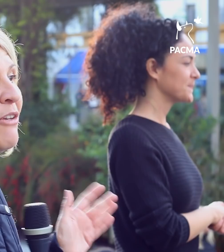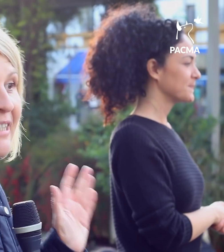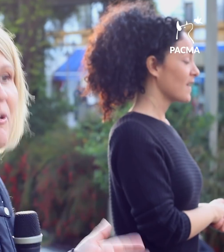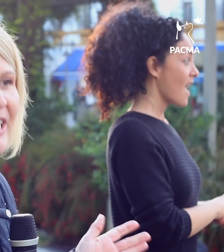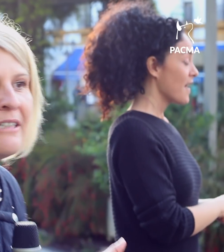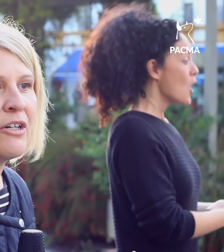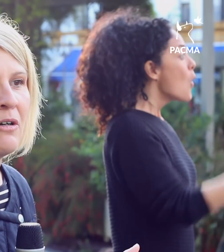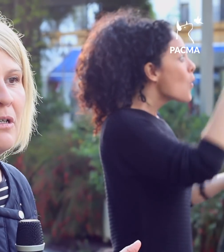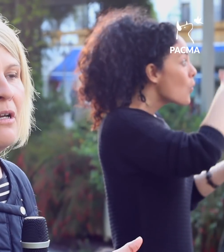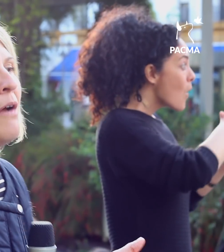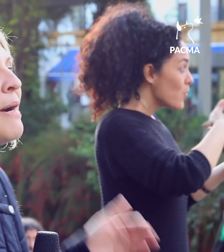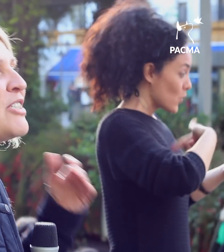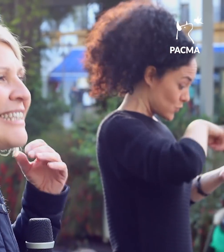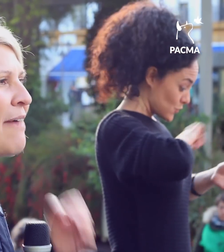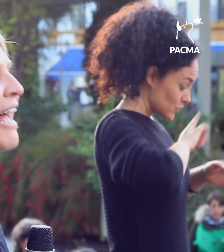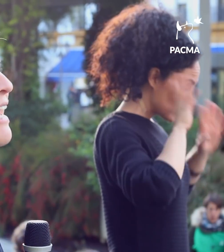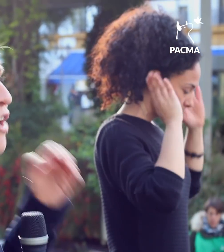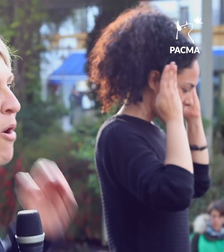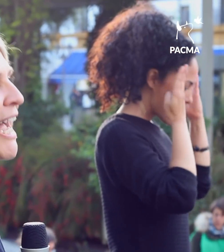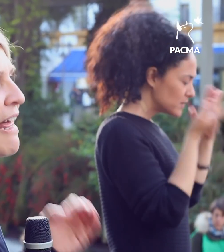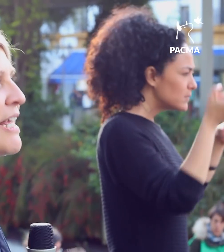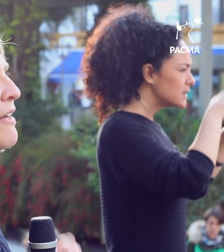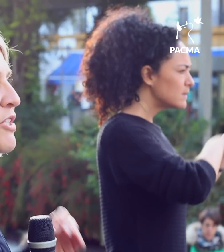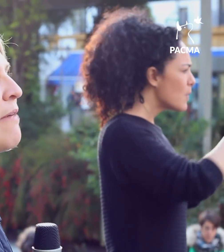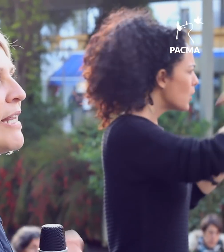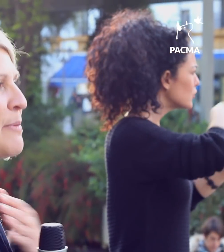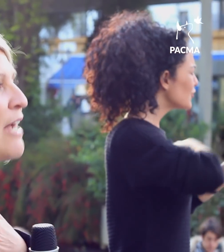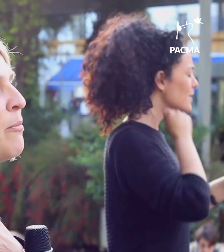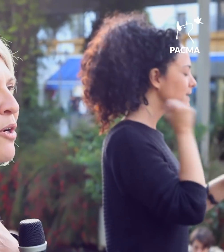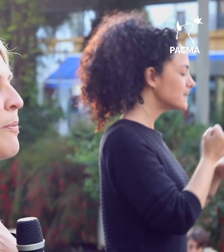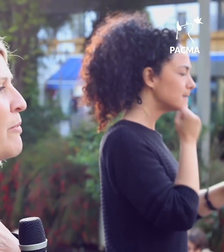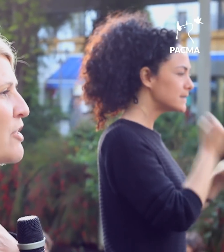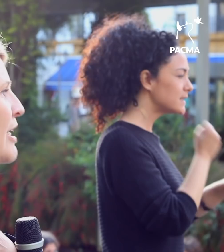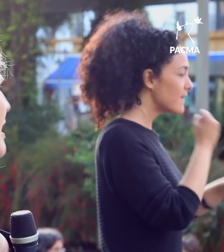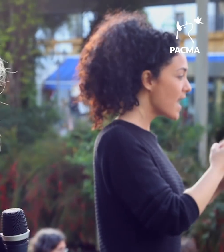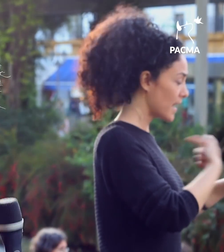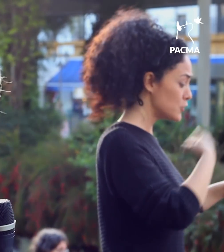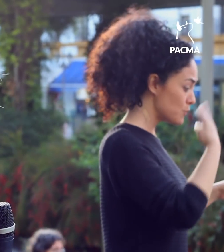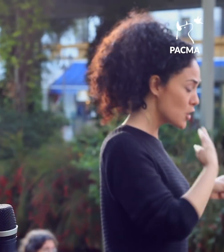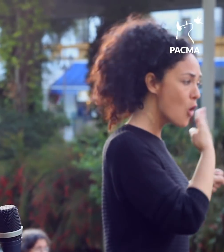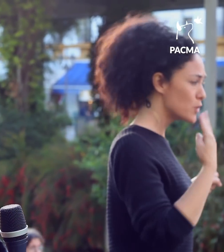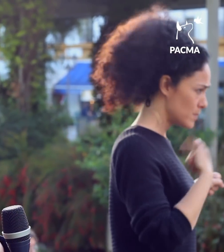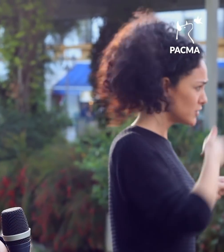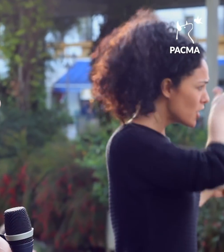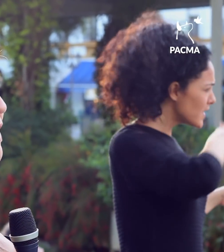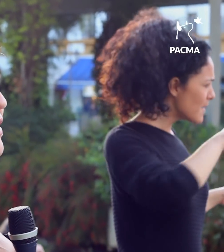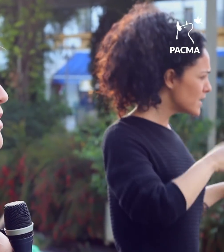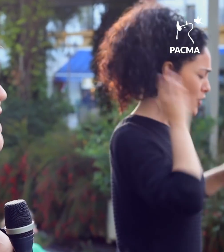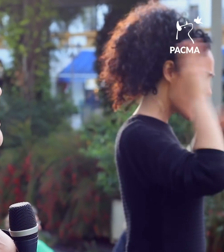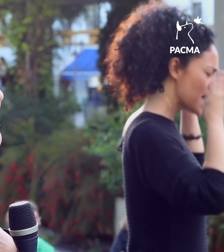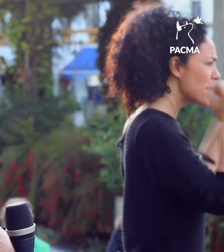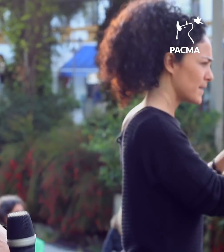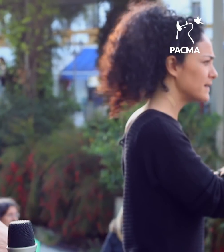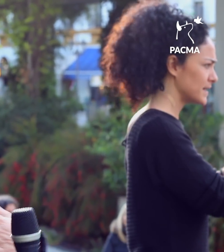Y cuando estemos dentro, vamos a trabajar como cada día de nuestra vida y tengo mi compromiso y el de las personas que trabajamos en Pacma en